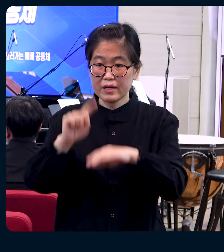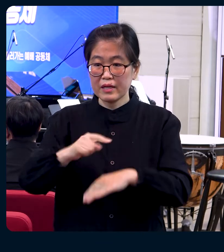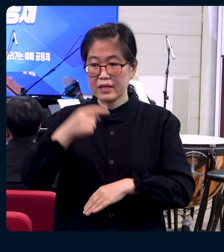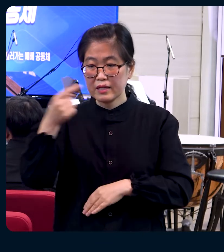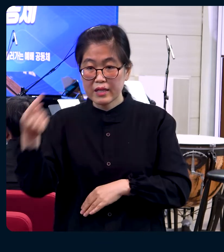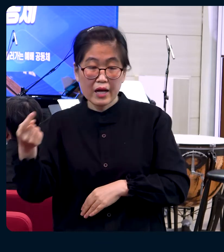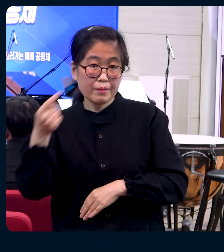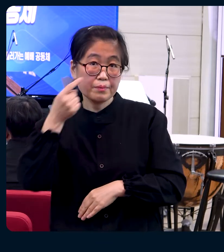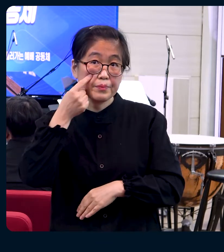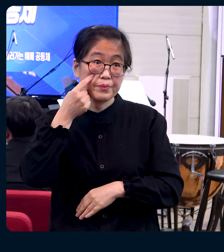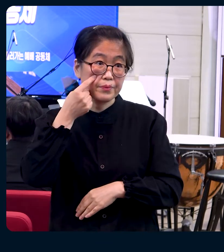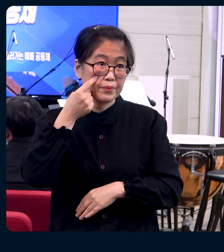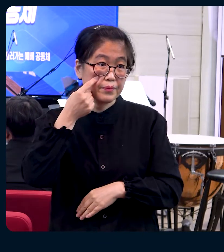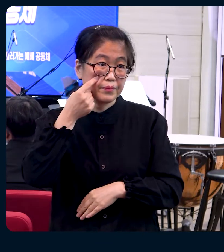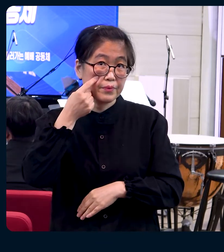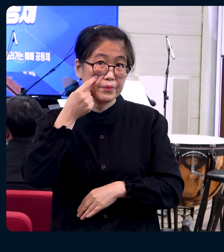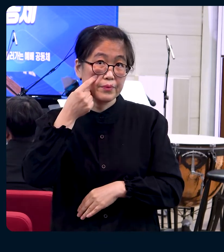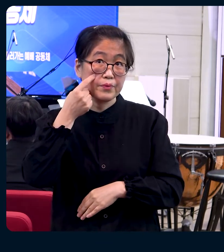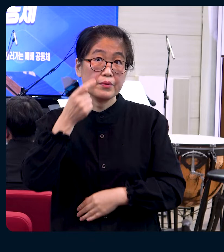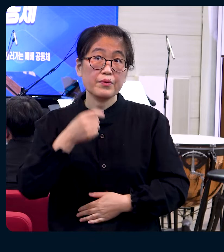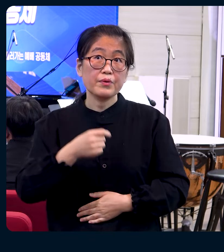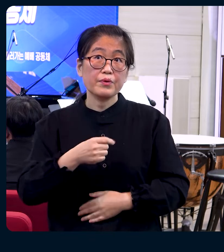절 다음 절이 무엇일까?